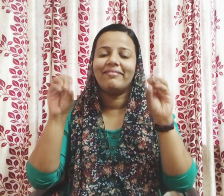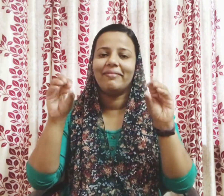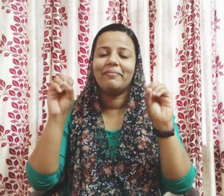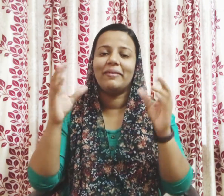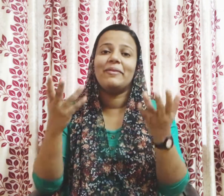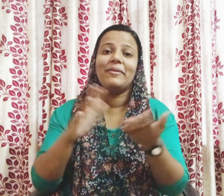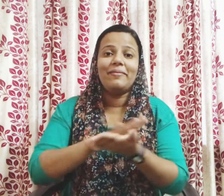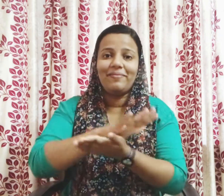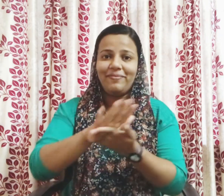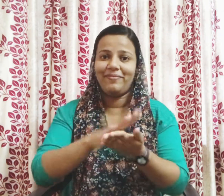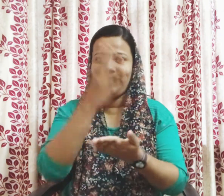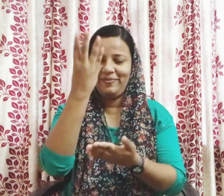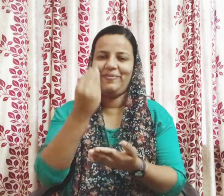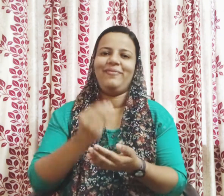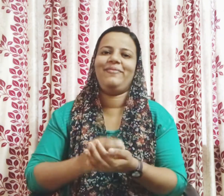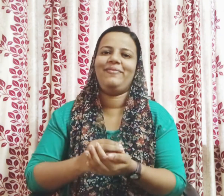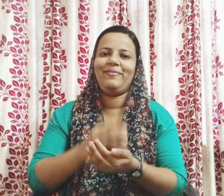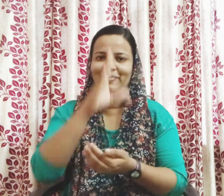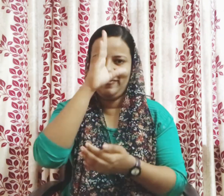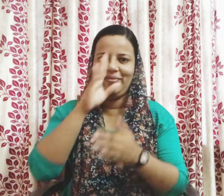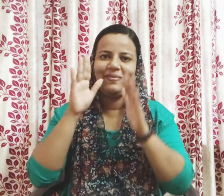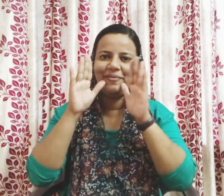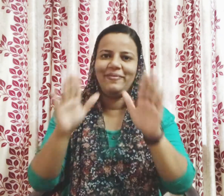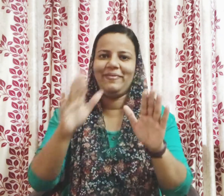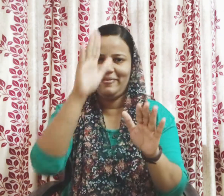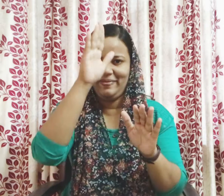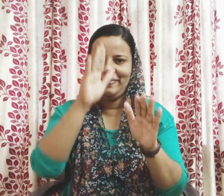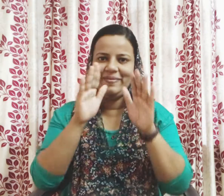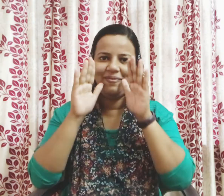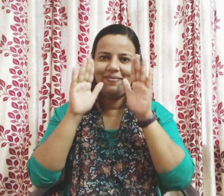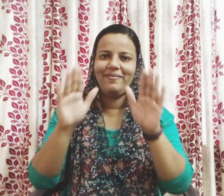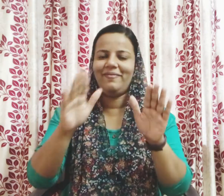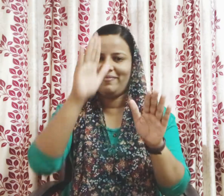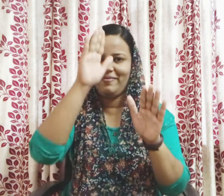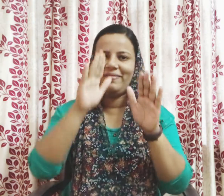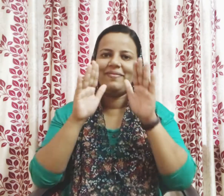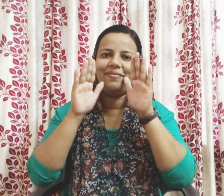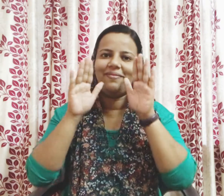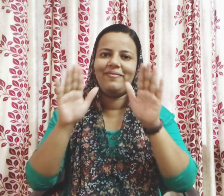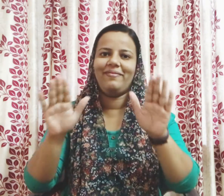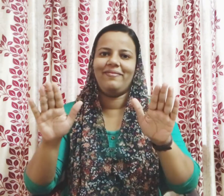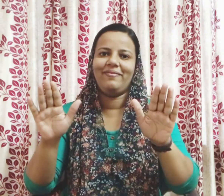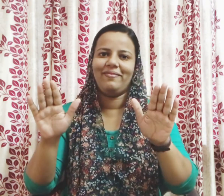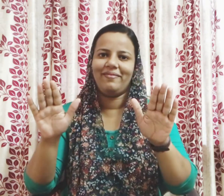ഷൈനിങ്, വി ആർ ഷൈനിങ് ബൈ ദ പവർ ഓഫ് ഹോളി സ്പിരിറ്റ്. ഗോഡ് ബ്ലെസ് യു, ഗോഡ് ബ്ലെസ് യു, ഗോഡ് ബ്ലെസ് യു.